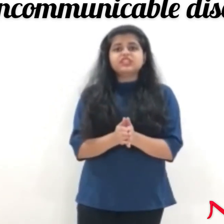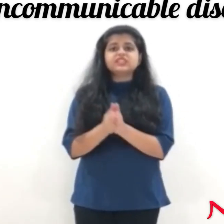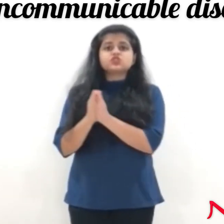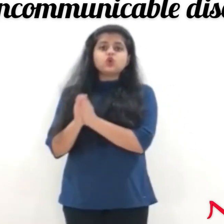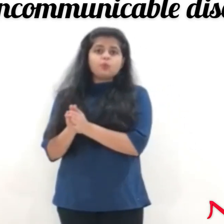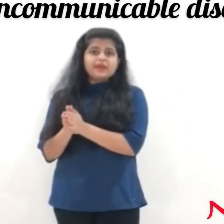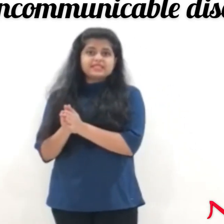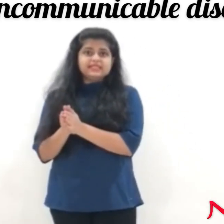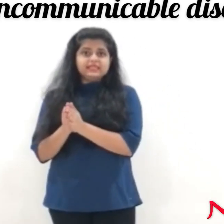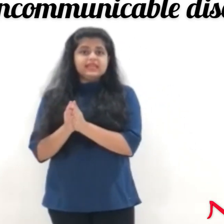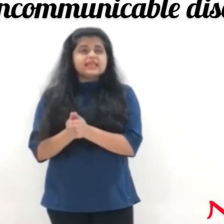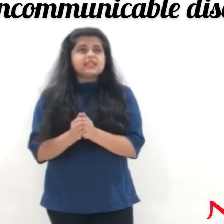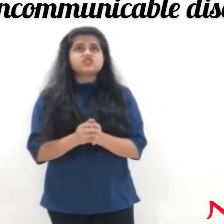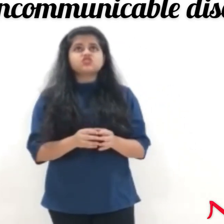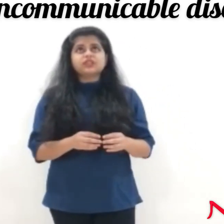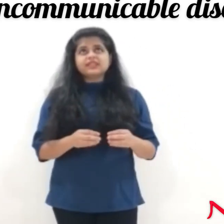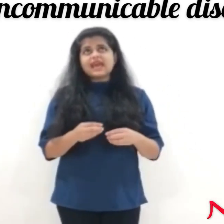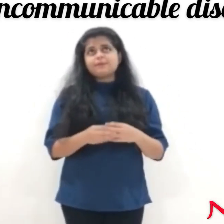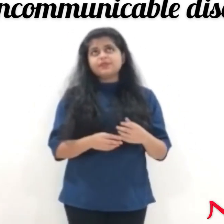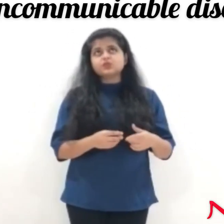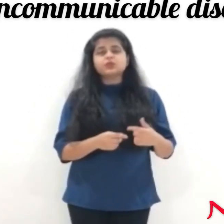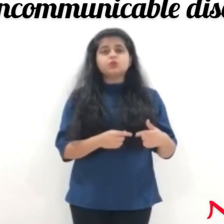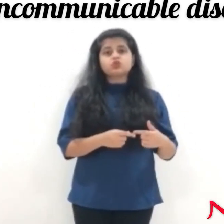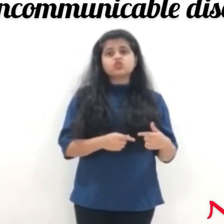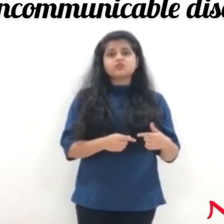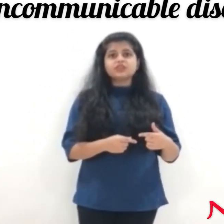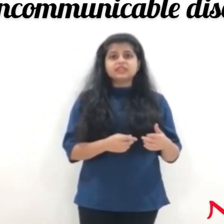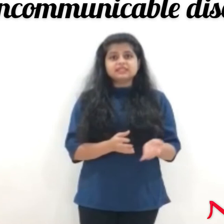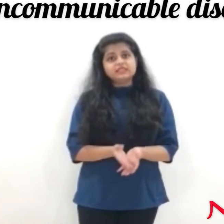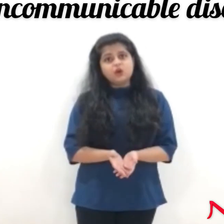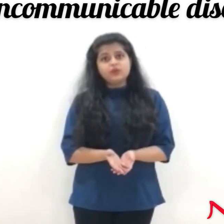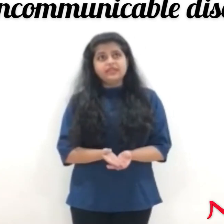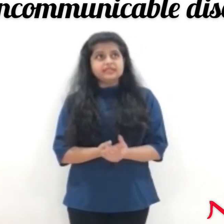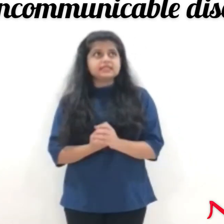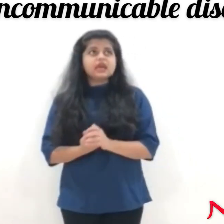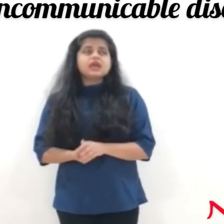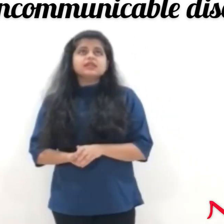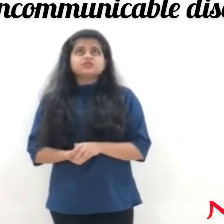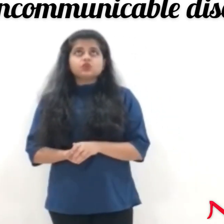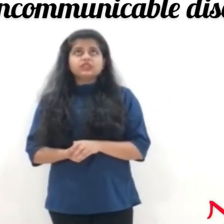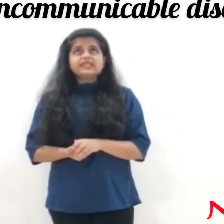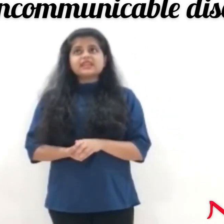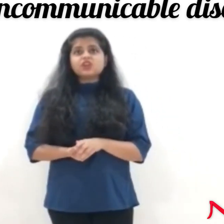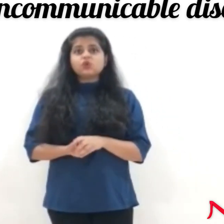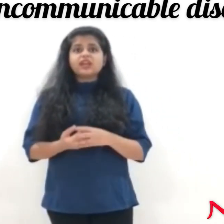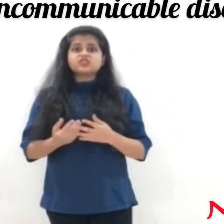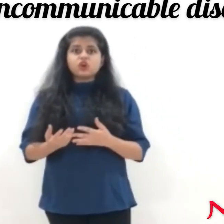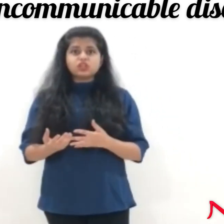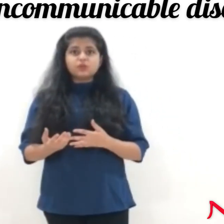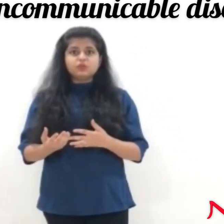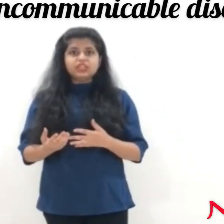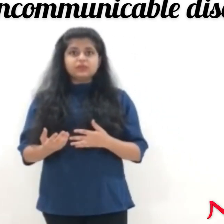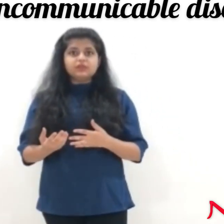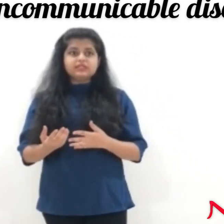to obesity. This happens with most of the kids nowadays. So these are known as non-communicable